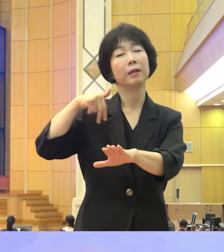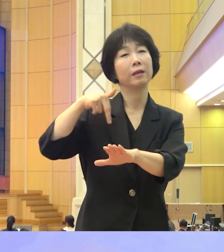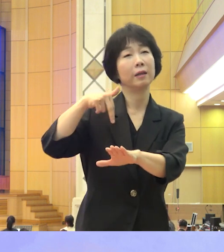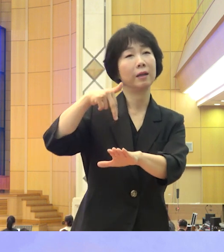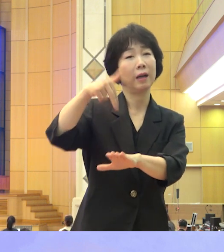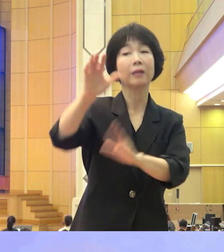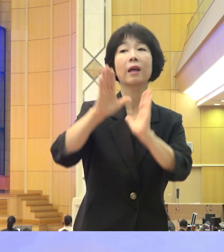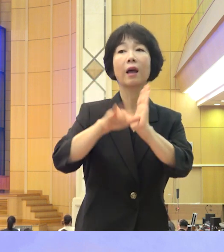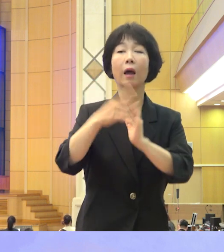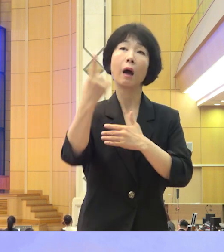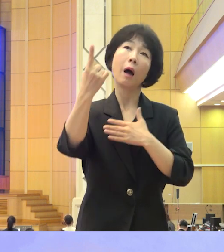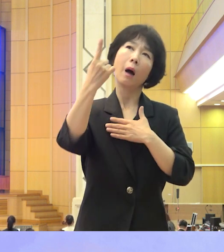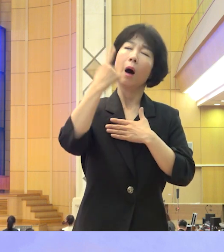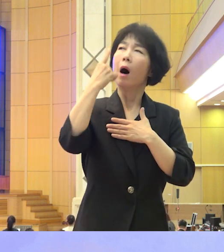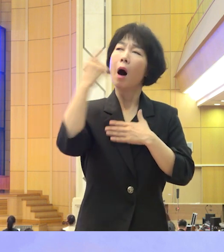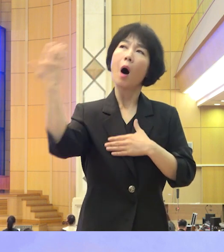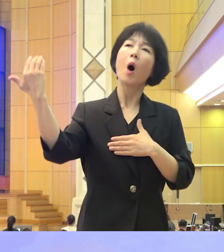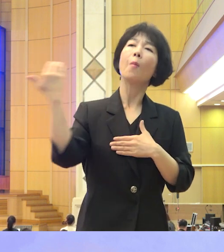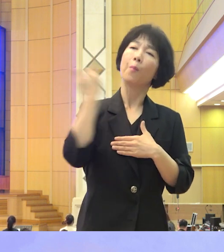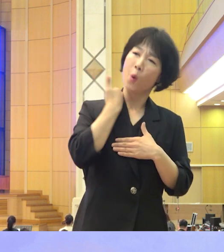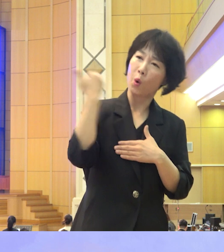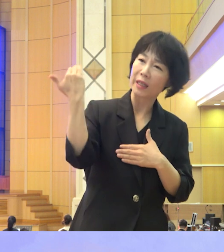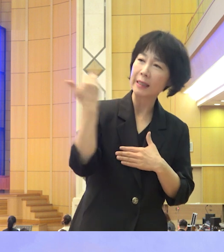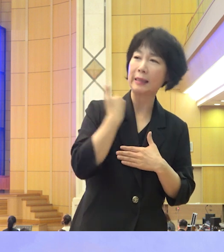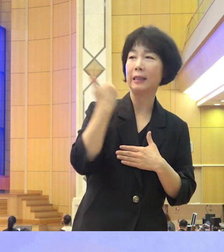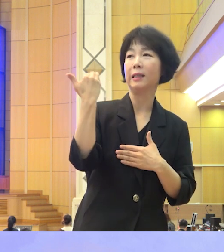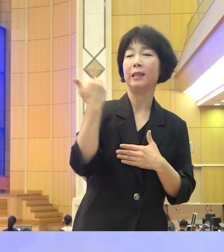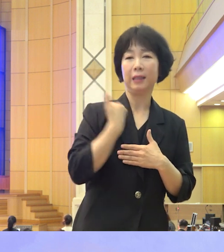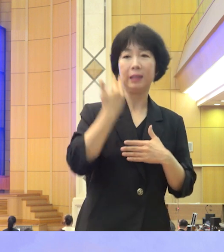평안히 길을 갈 때